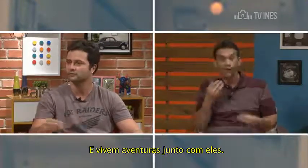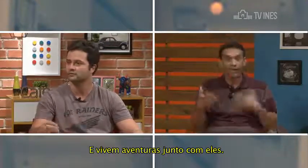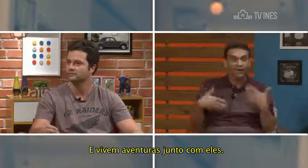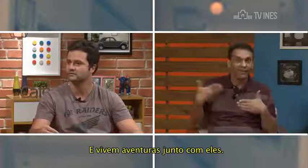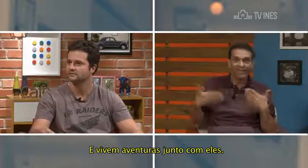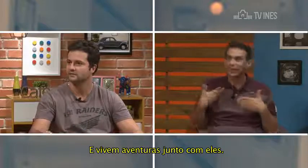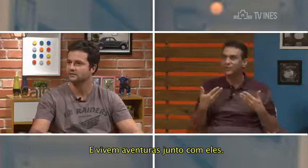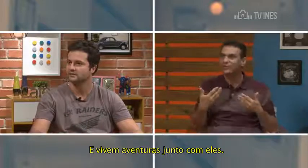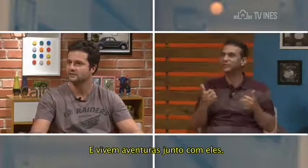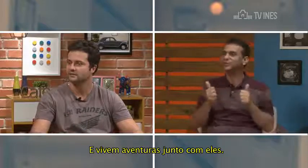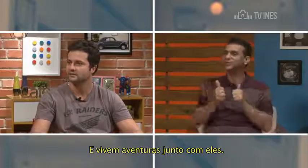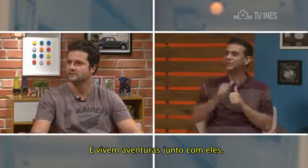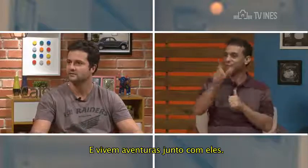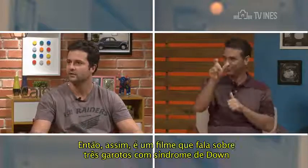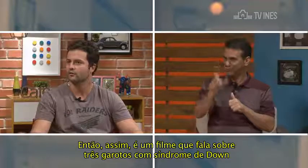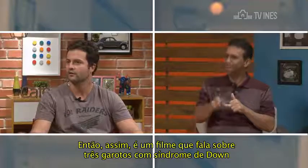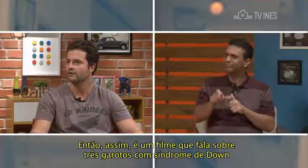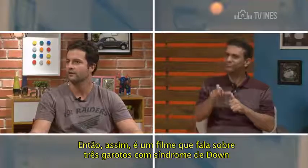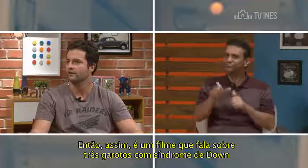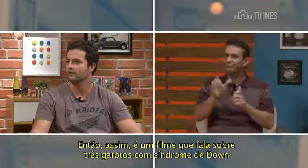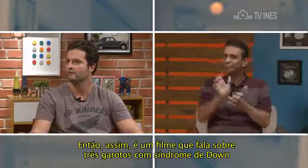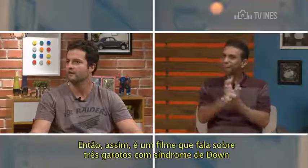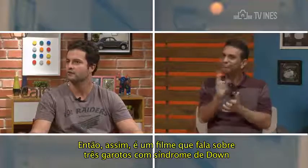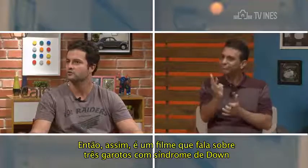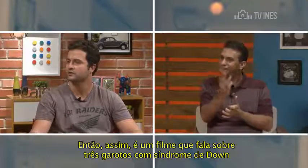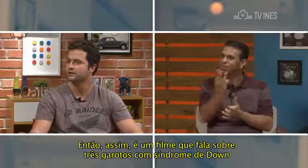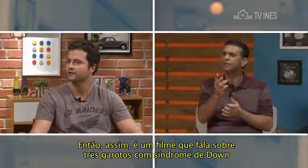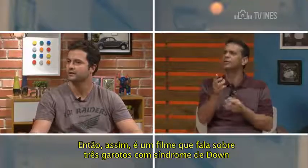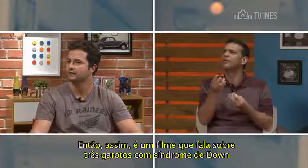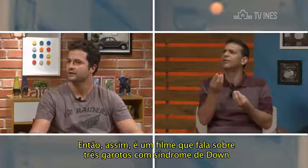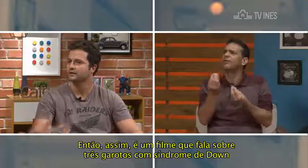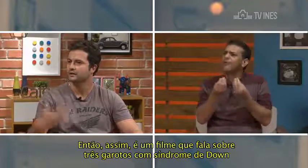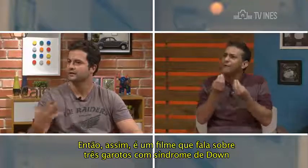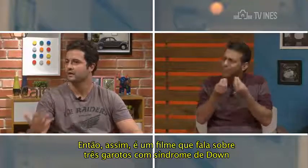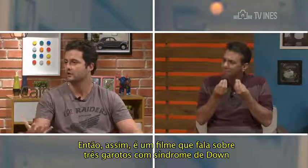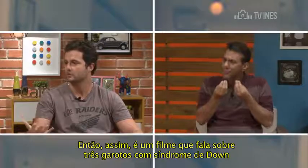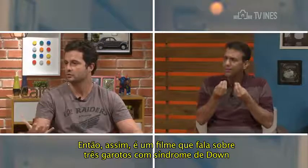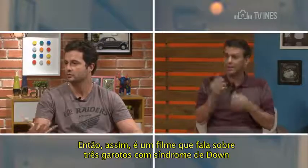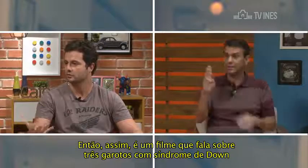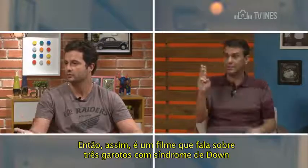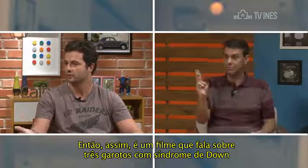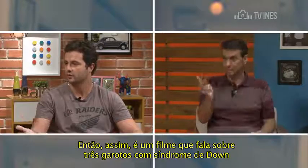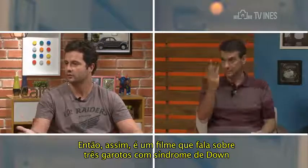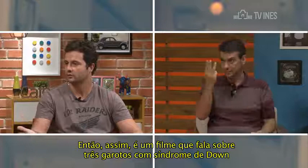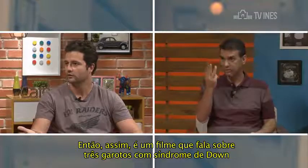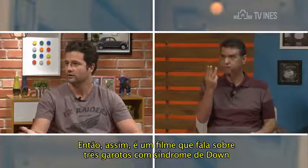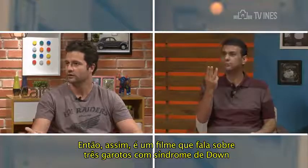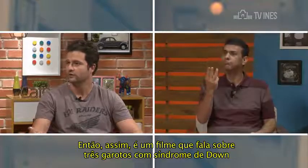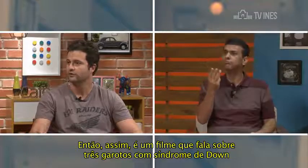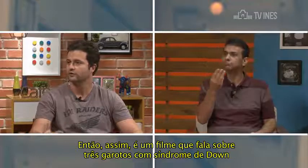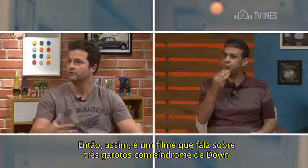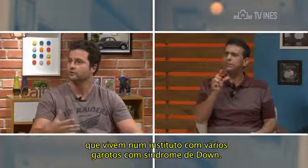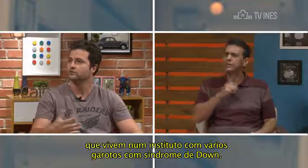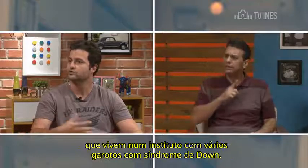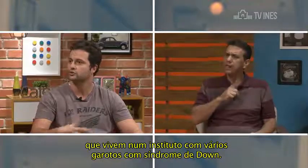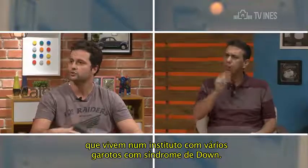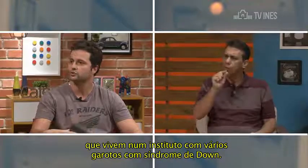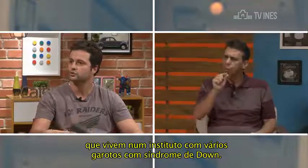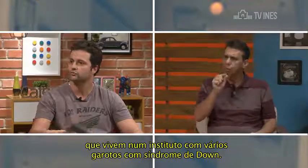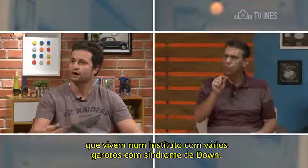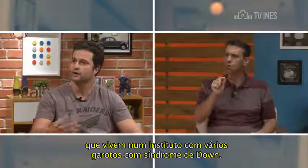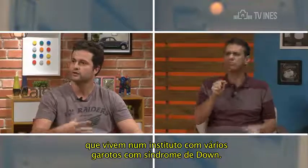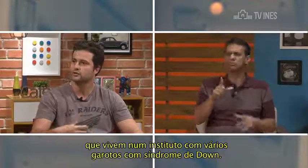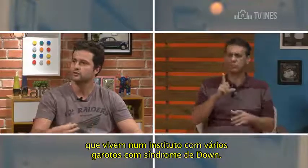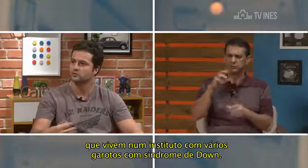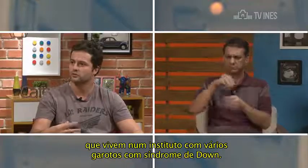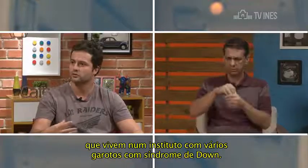aventura junto com eles. Então, assim, é um filme que ele fala sobre 3 garotos com síndrome de Down que vivem no